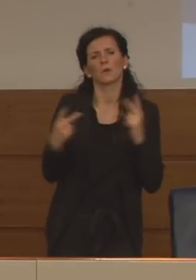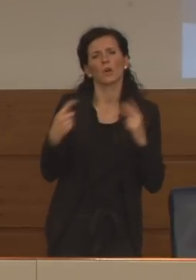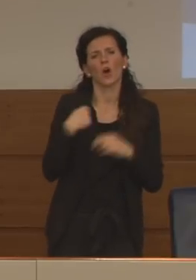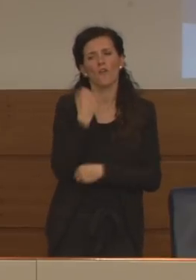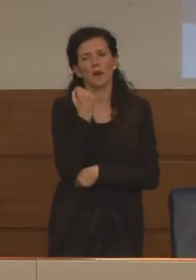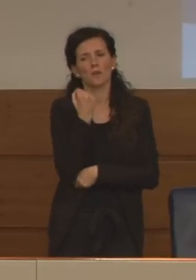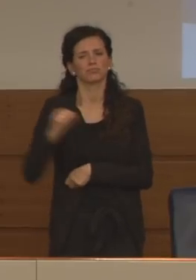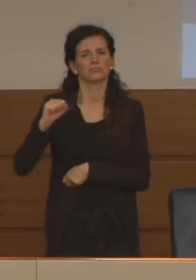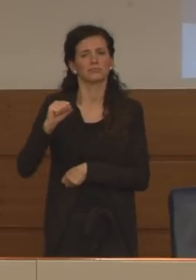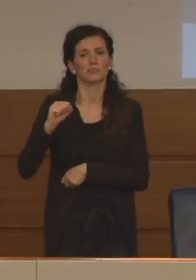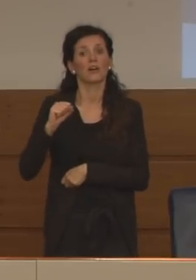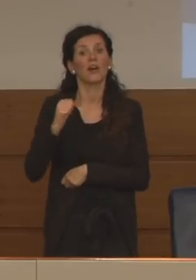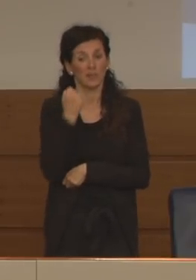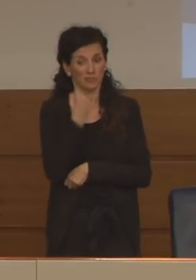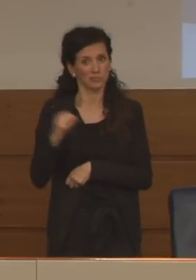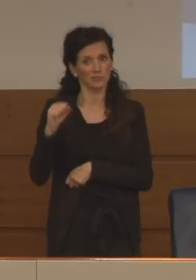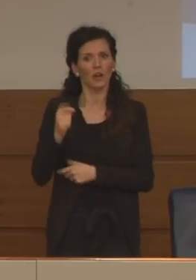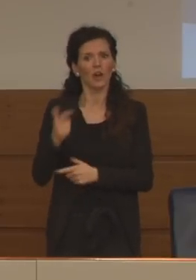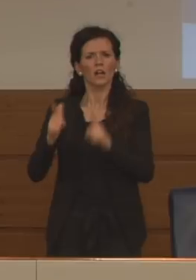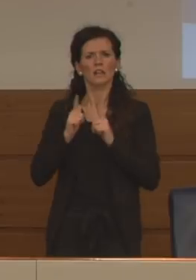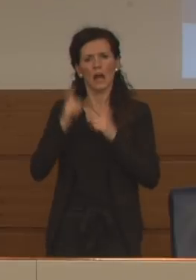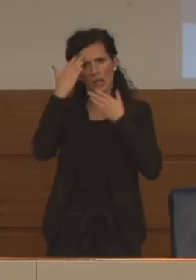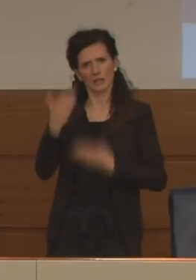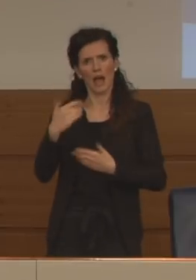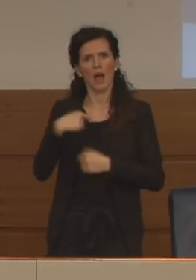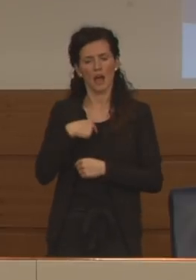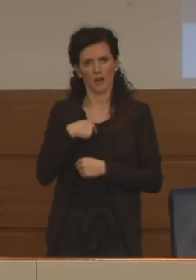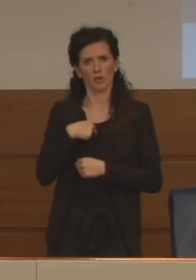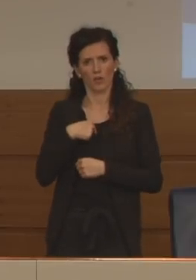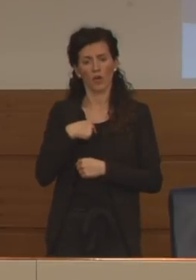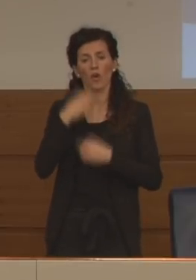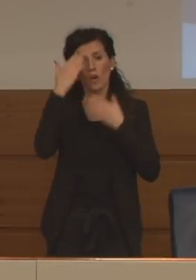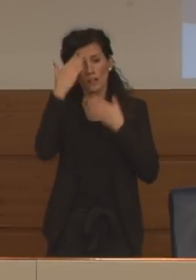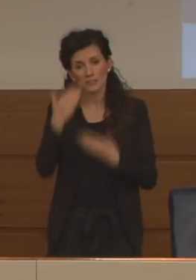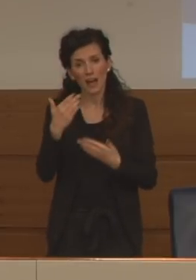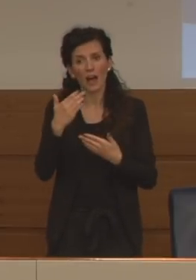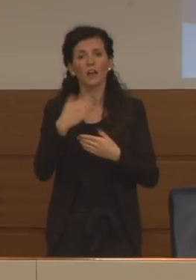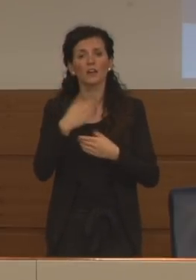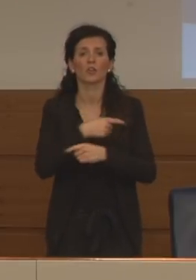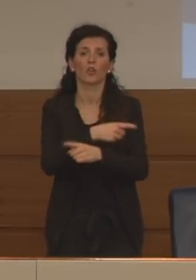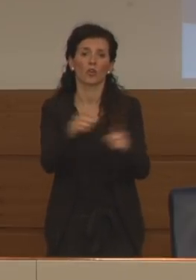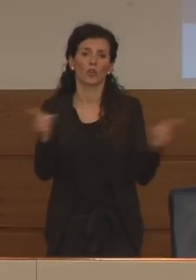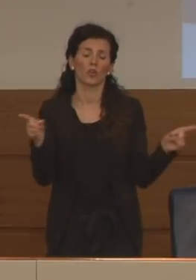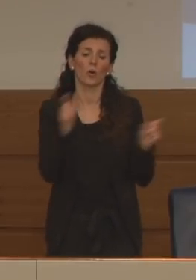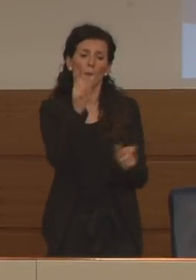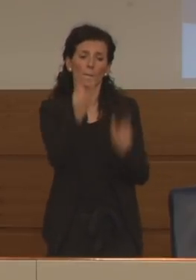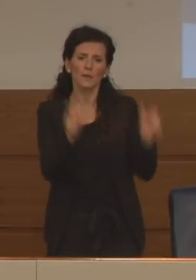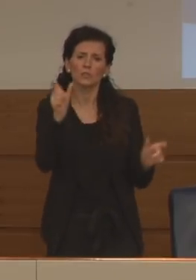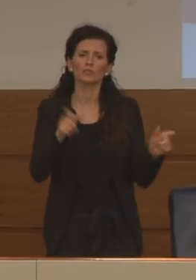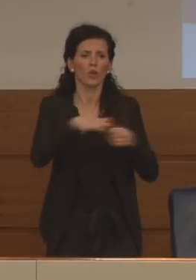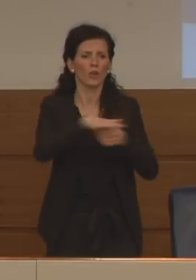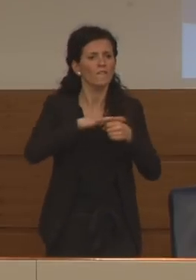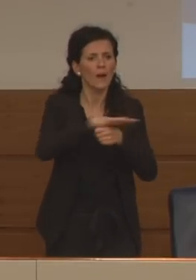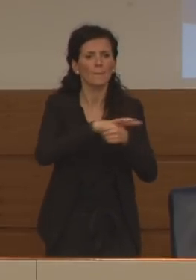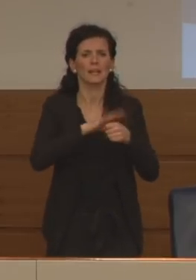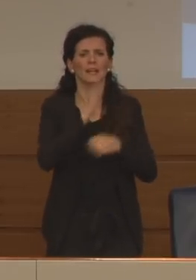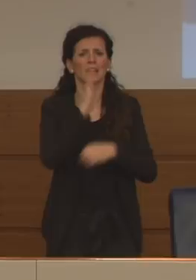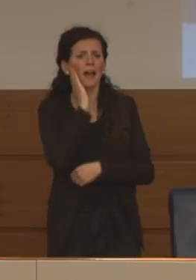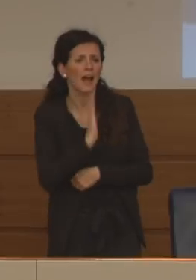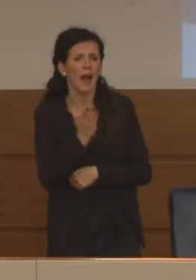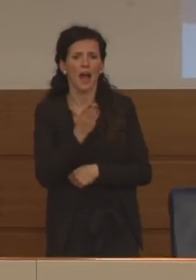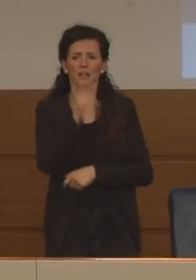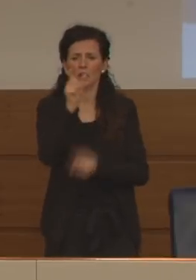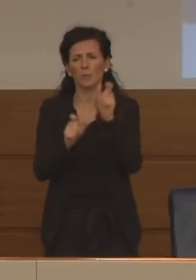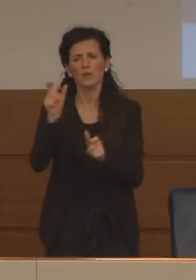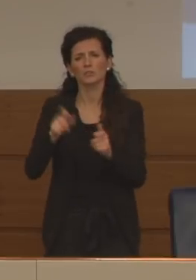che danneggiano noi stessi ma soprattutto danneggiano le persone i nostri cari le persone più fragili